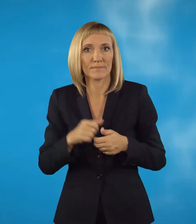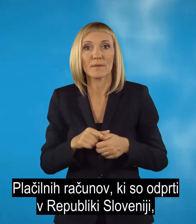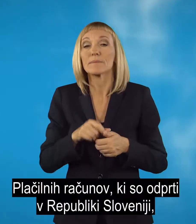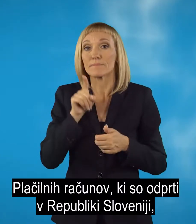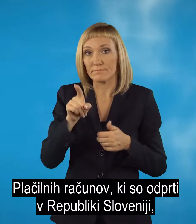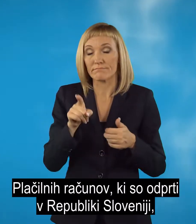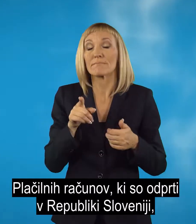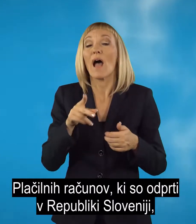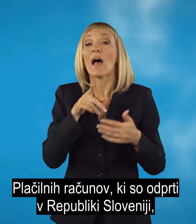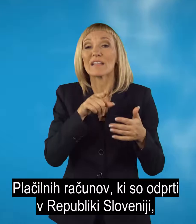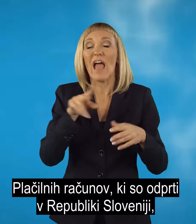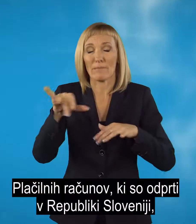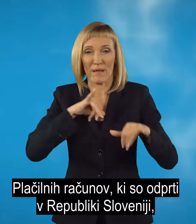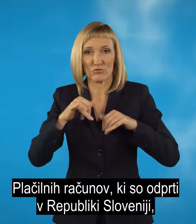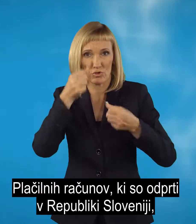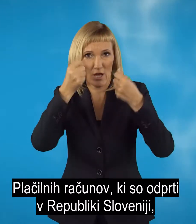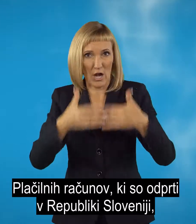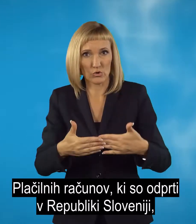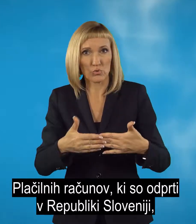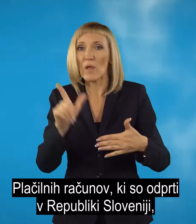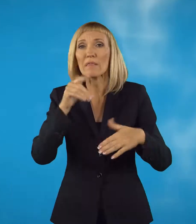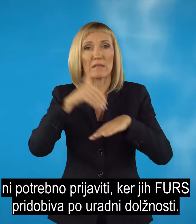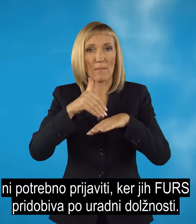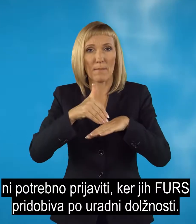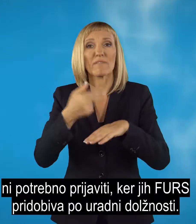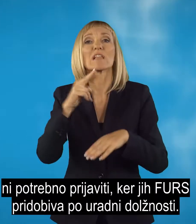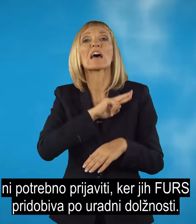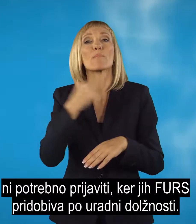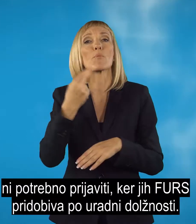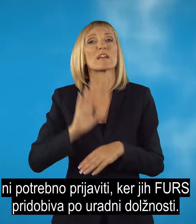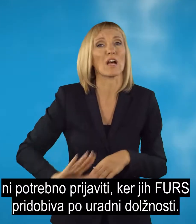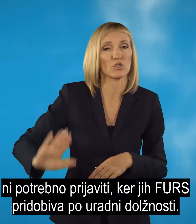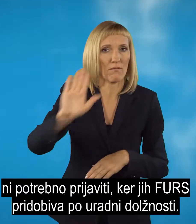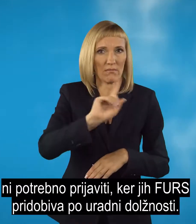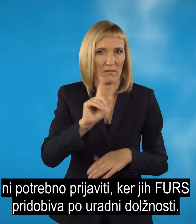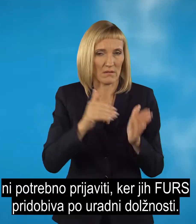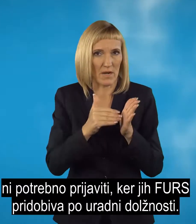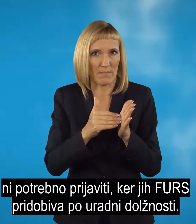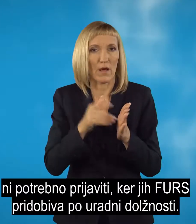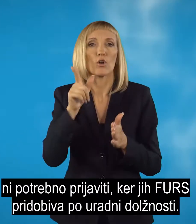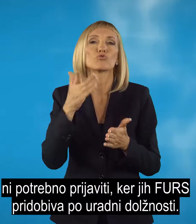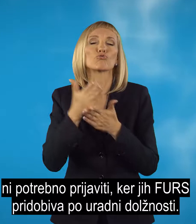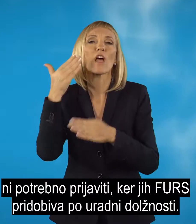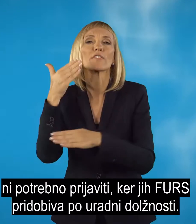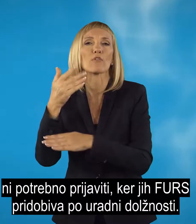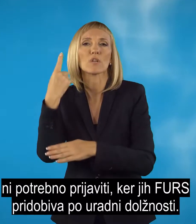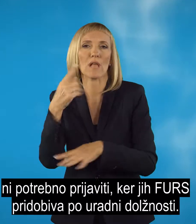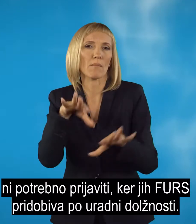Plačilnih računov, ki so odprti v Republiki Sloveniji, ni potrebno prijaviti, ker jih FURS pridobiva po uradni dolžnosti.